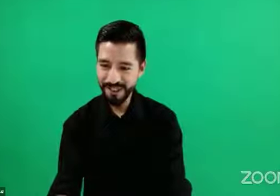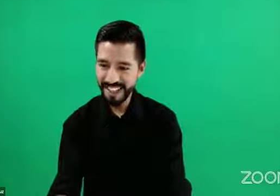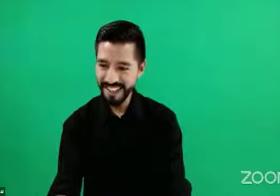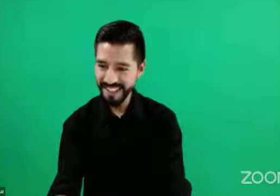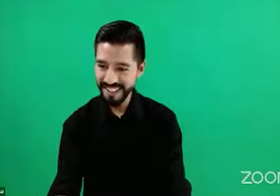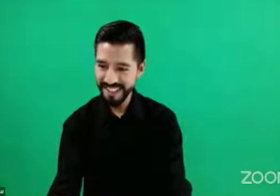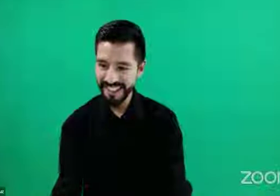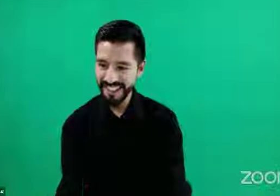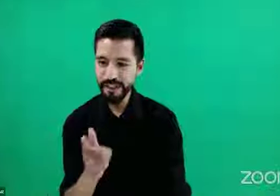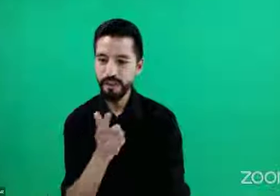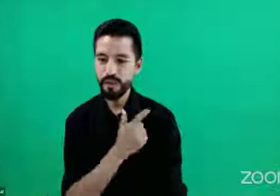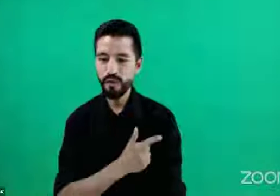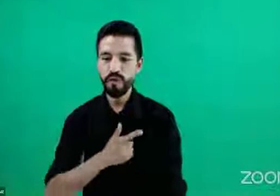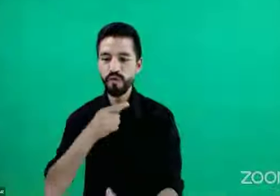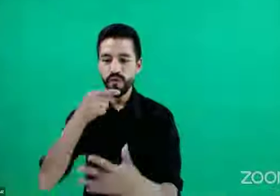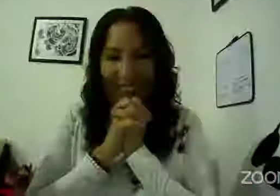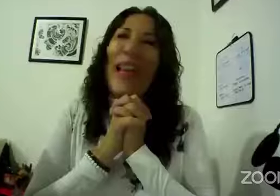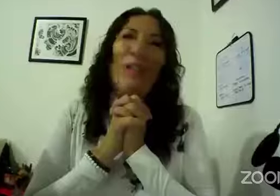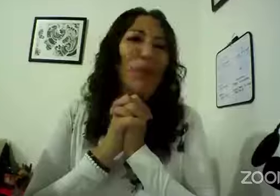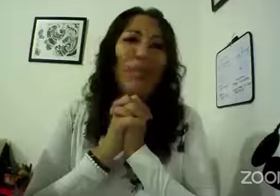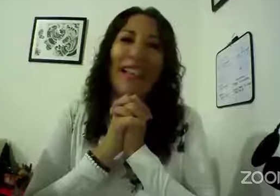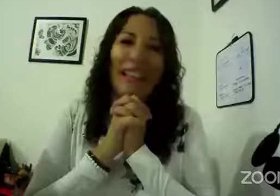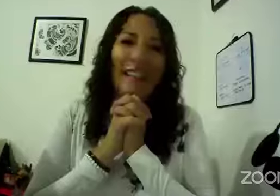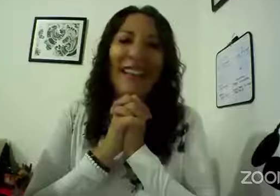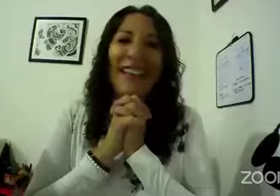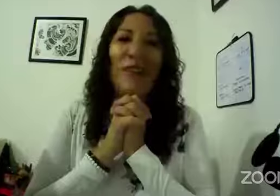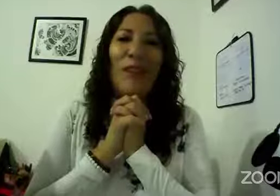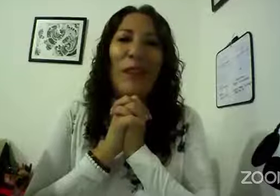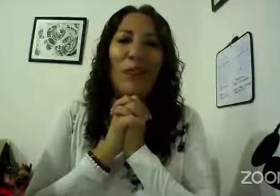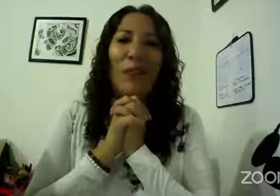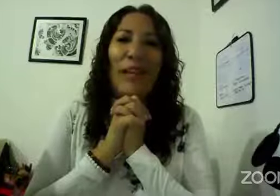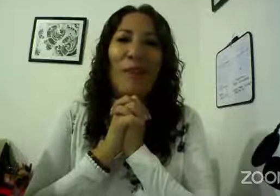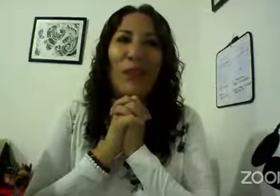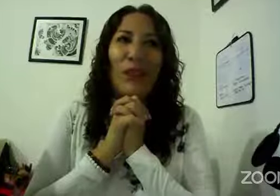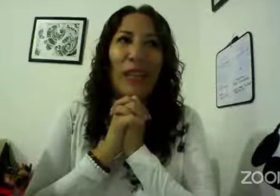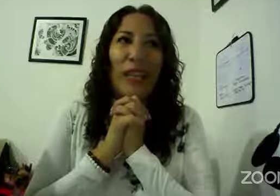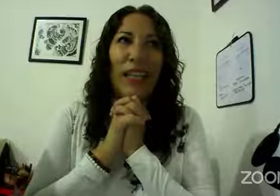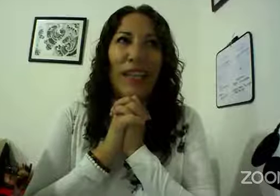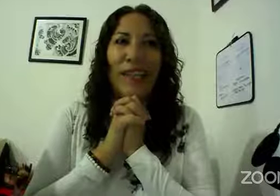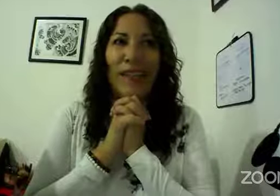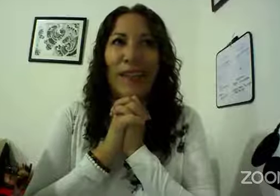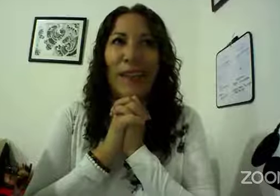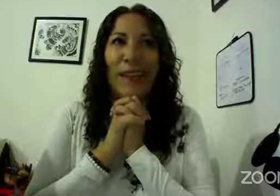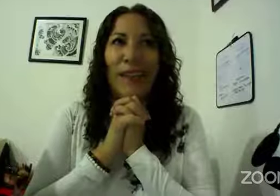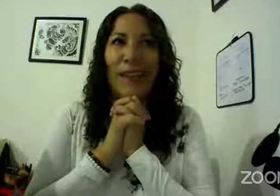te gusta? Yo toda la música, en realidad toda la música menos